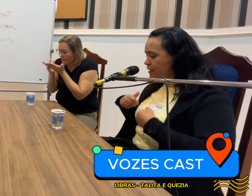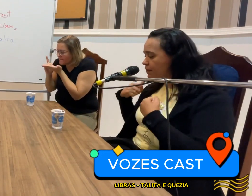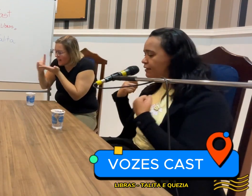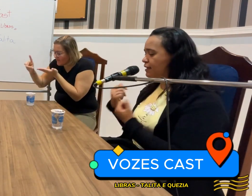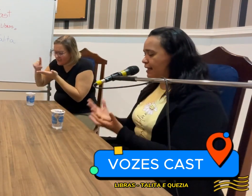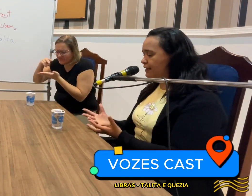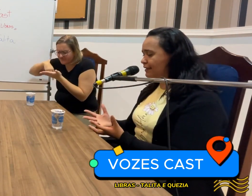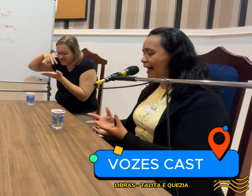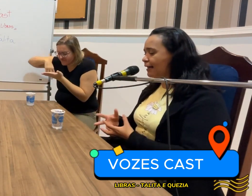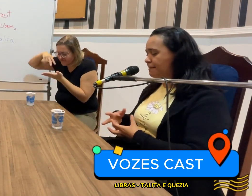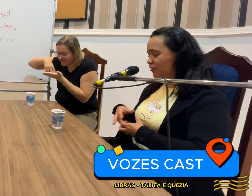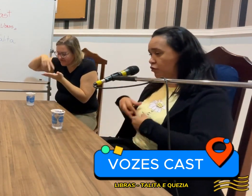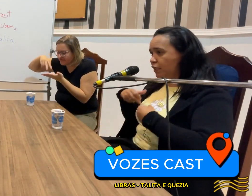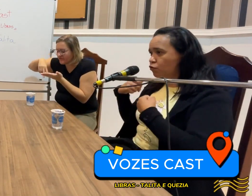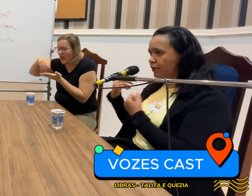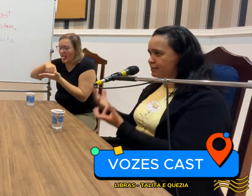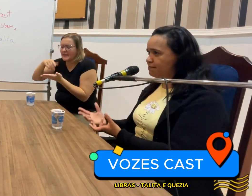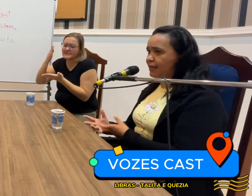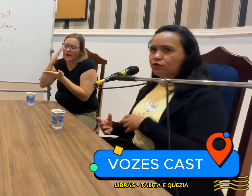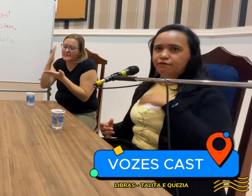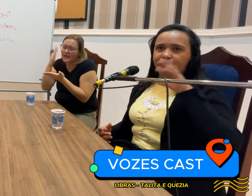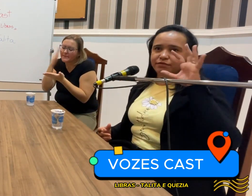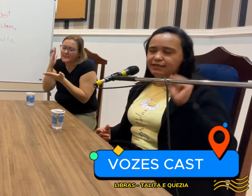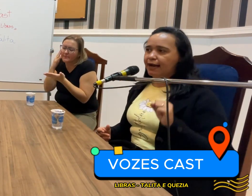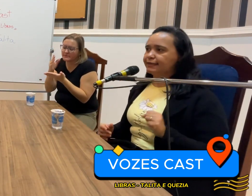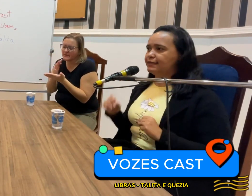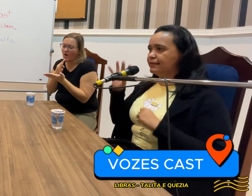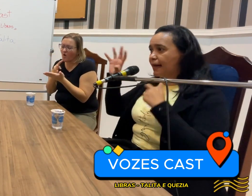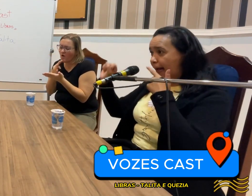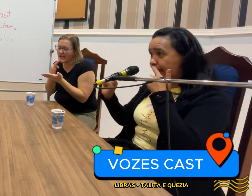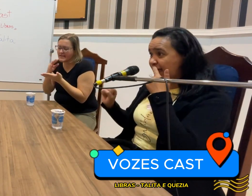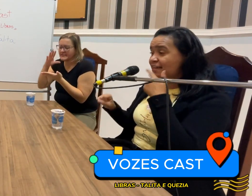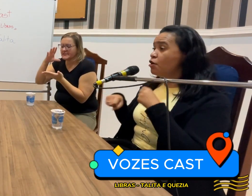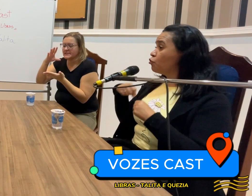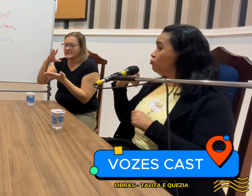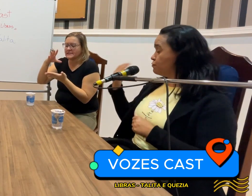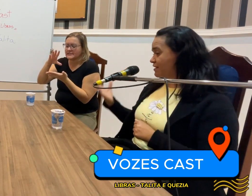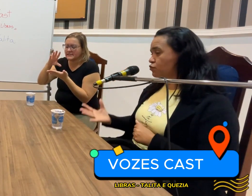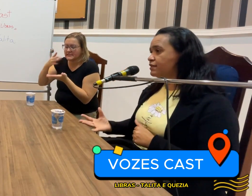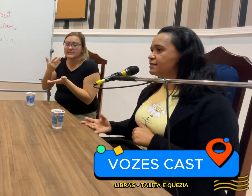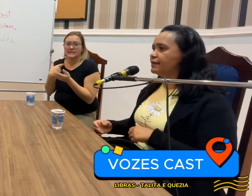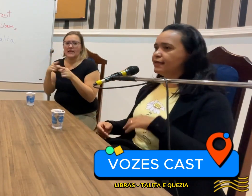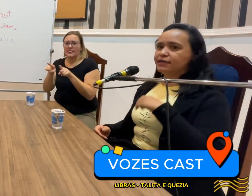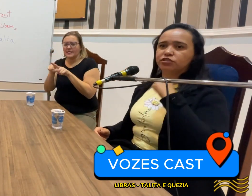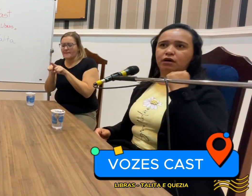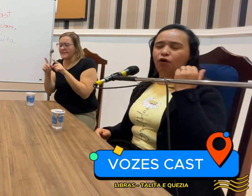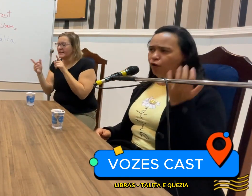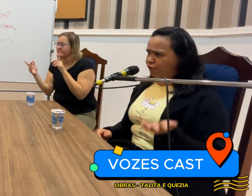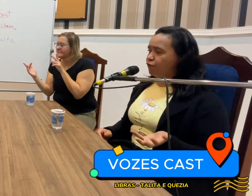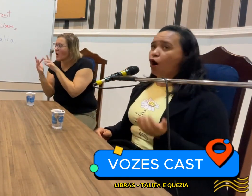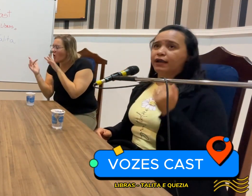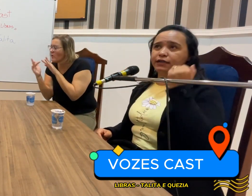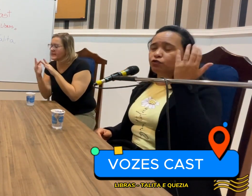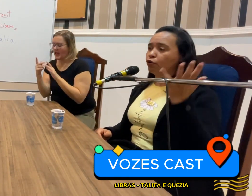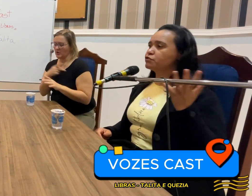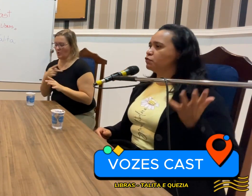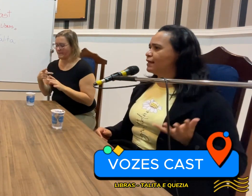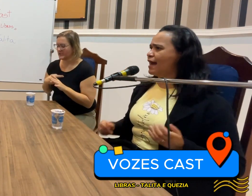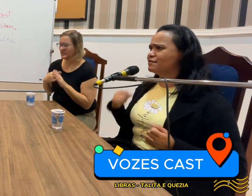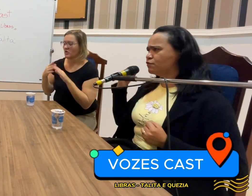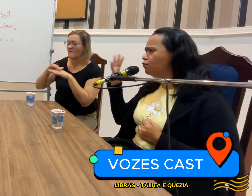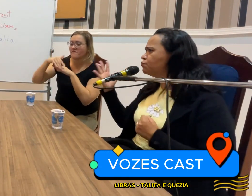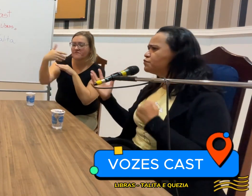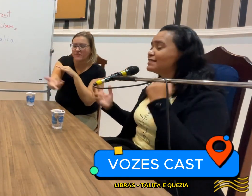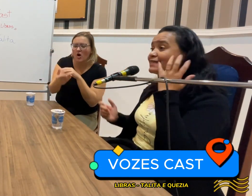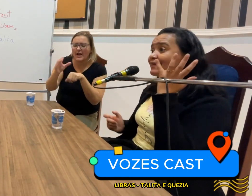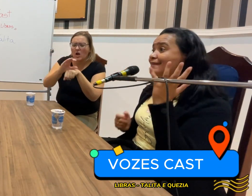a Bíblia. Ele está adquirindo conhecimento, ele vai buscar aqui, ali, com os pastores da igreja, ou fora, em outros